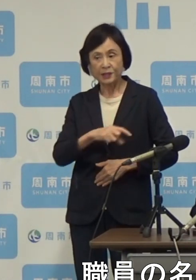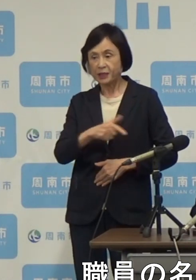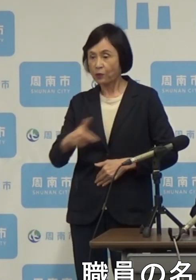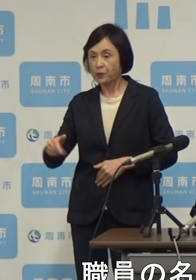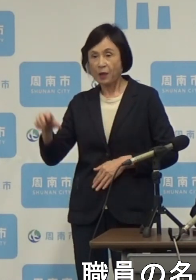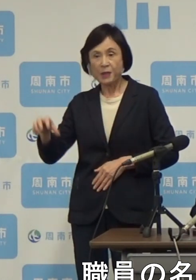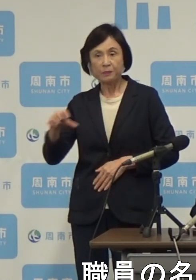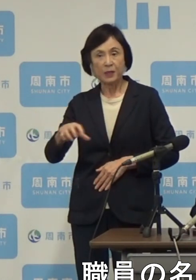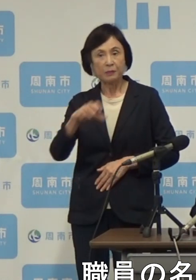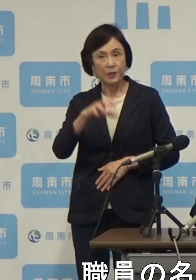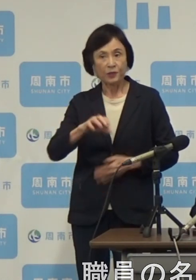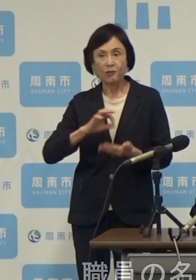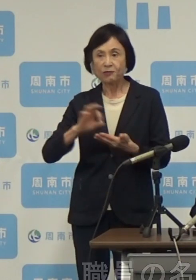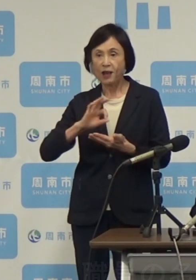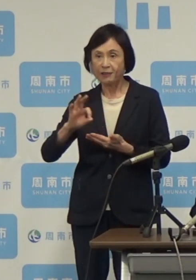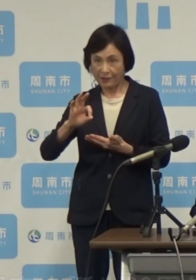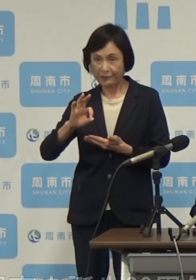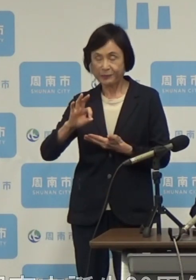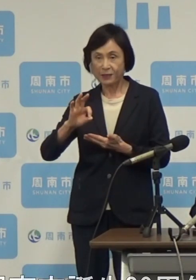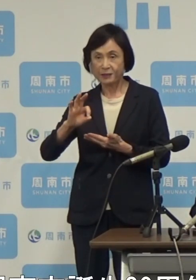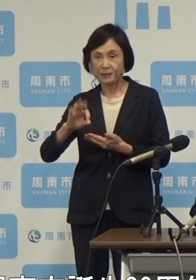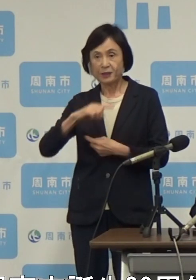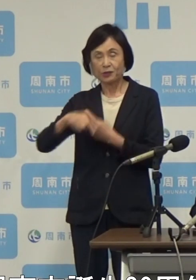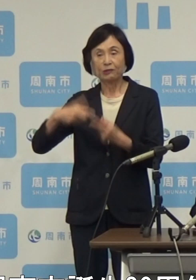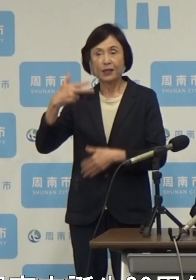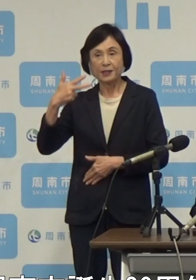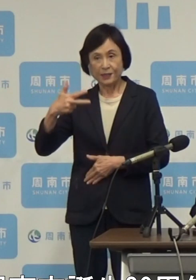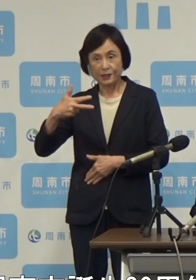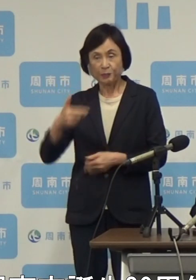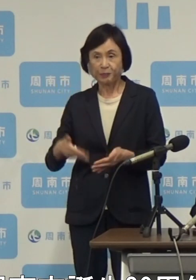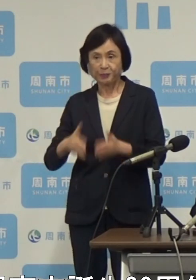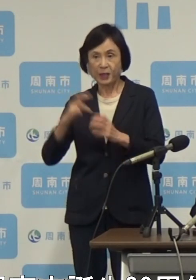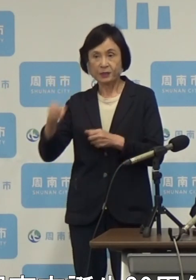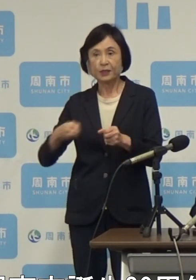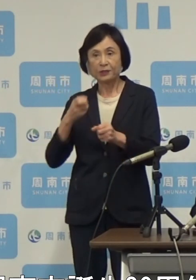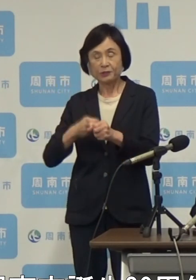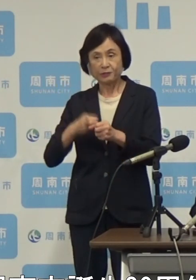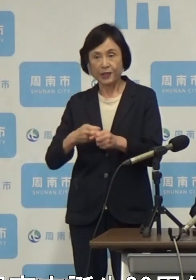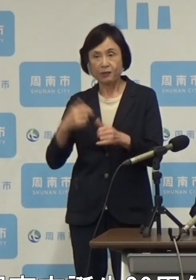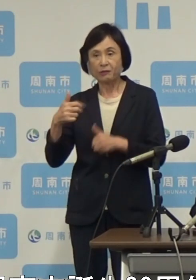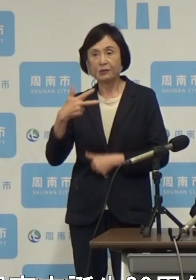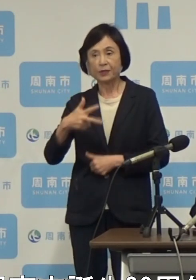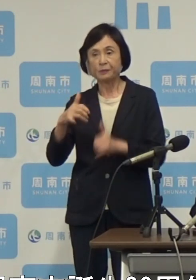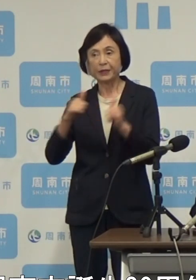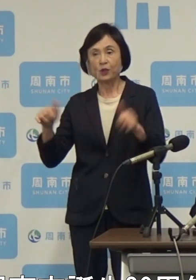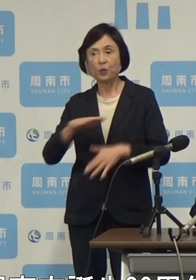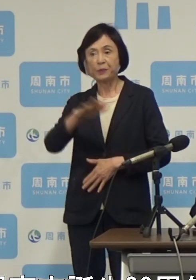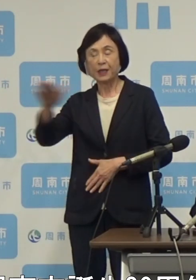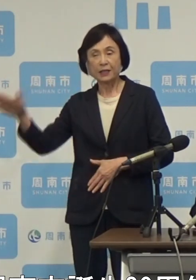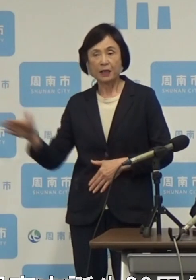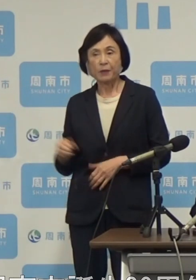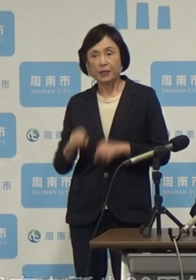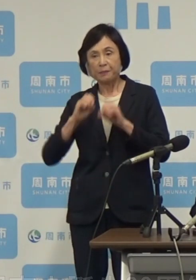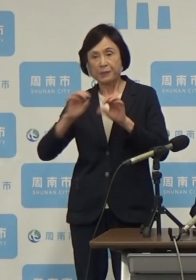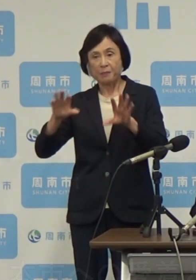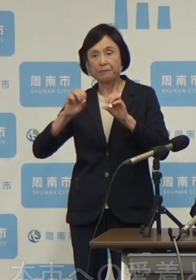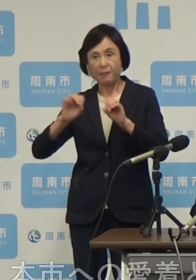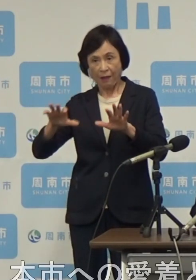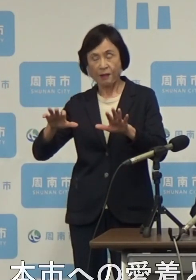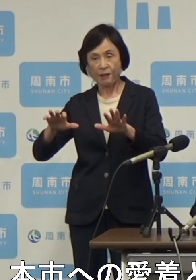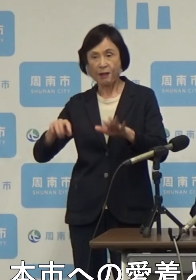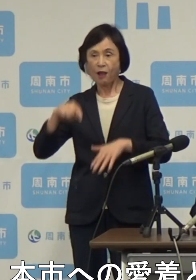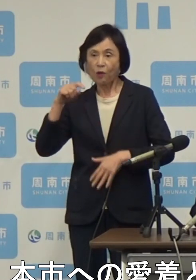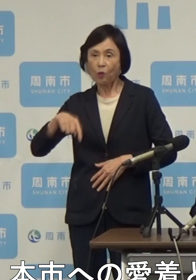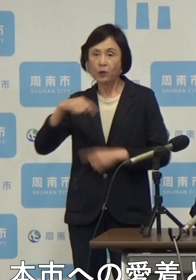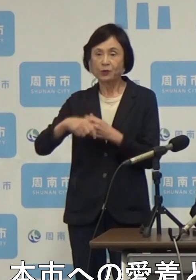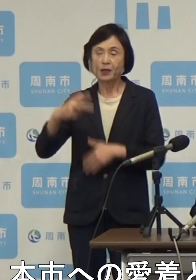まな場面で使用していくことで、周南市誕生20周年を市民の皆様へ広く PR し、本